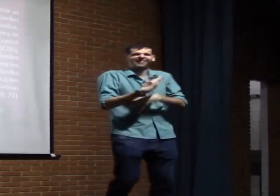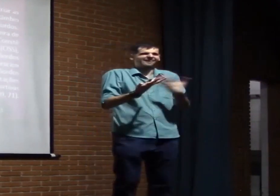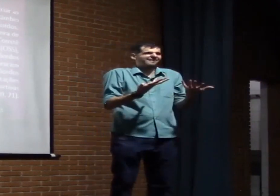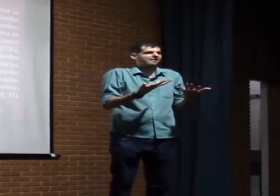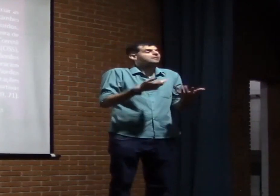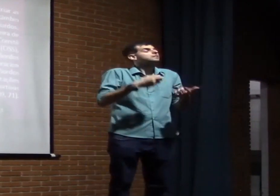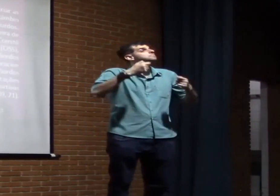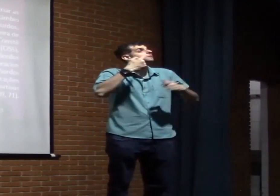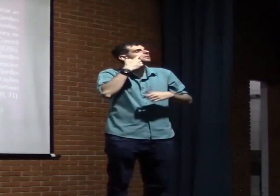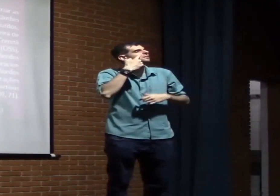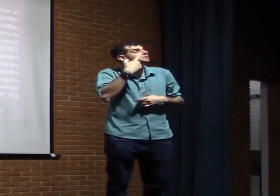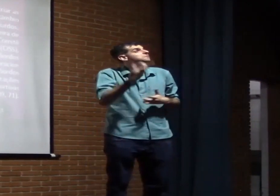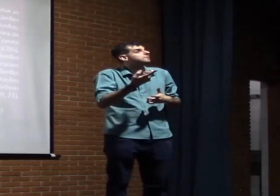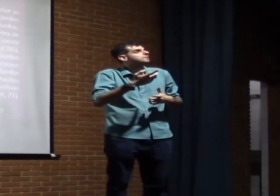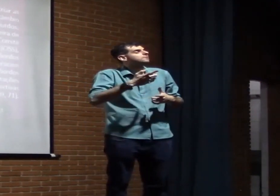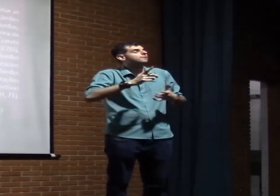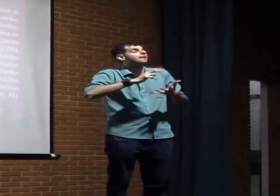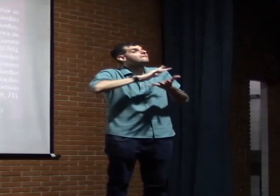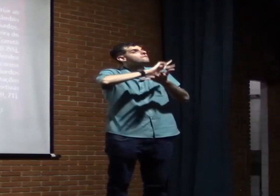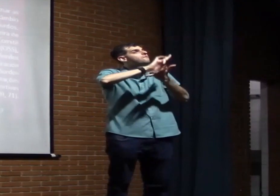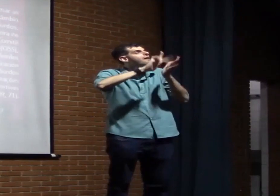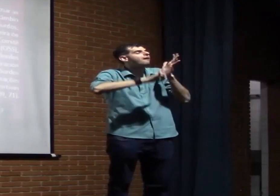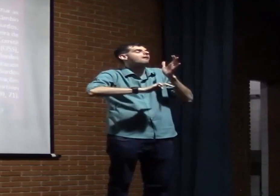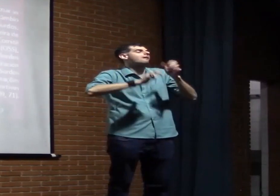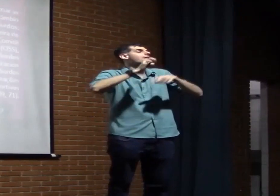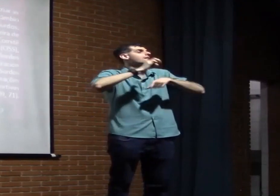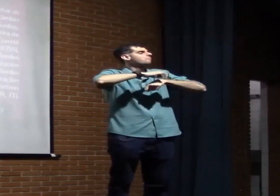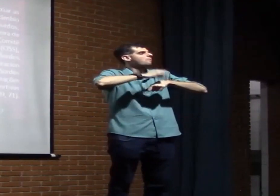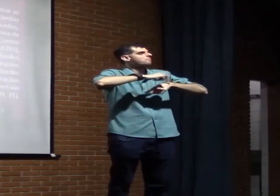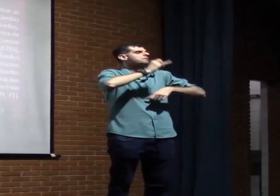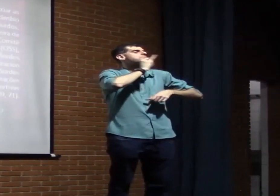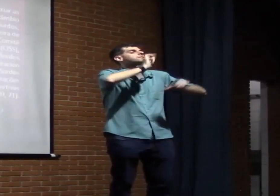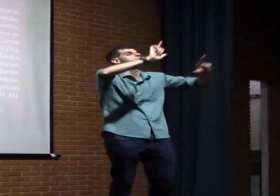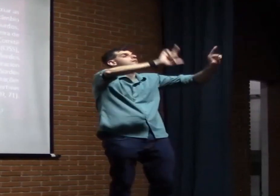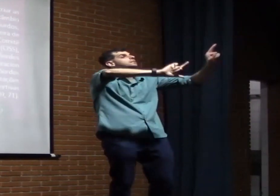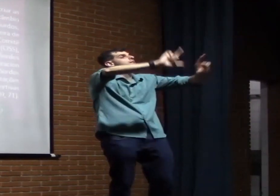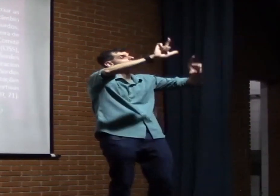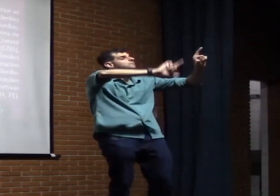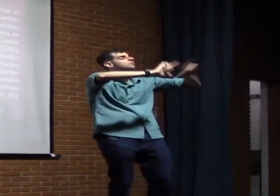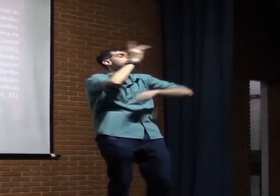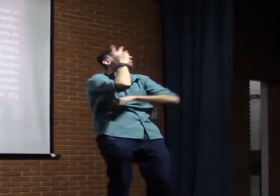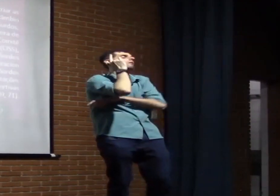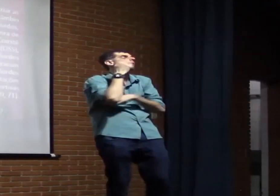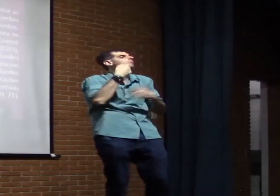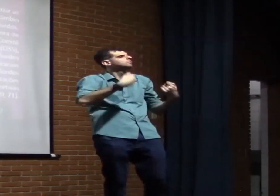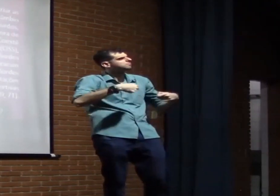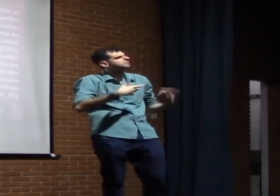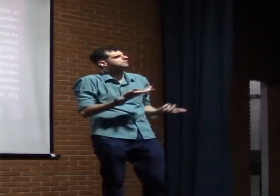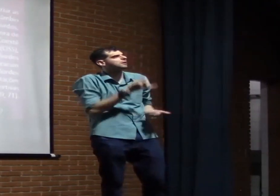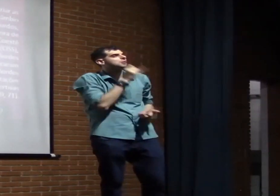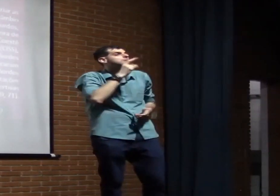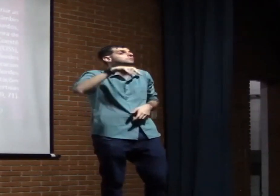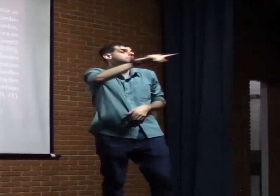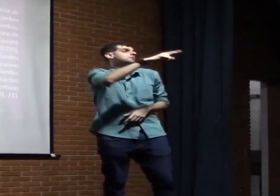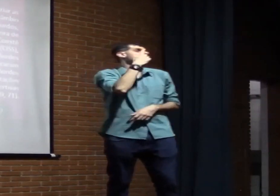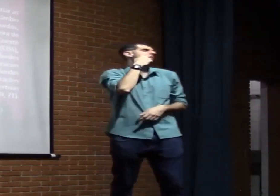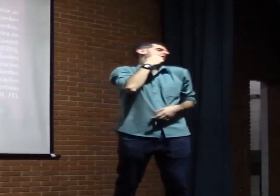nas Olimpíadas, né? Por ocasião das Olimpíadas, a gente vê ali, por exemplo, na televisão, né?